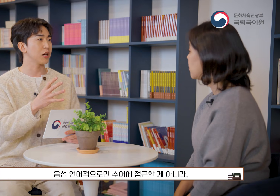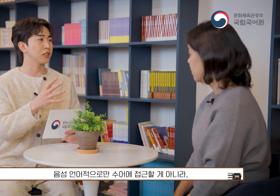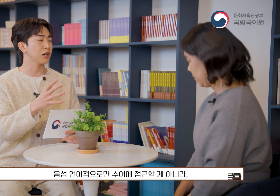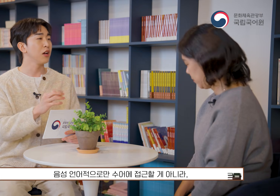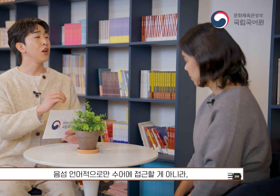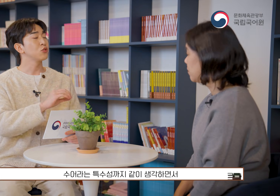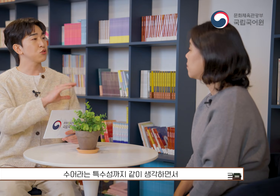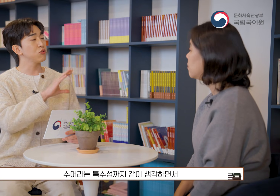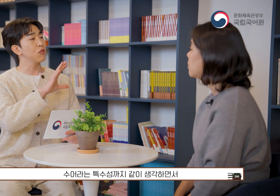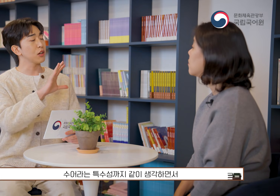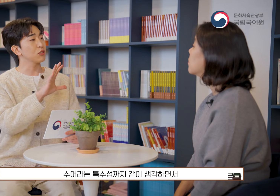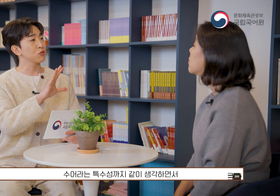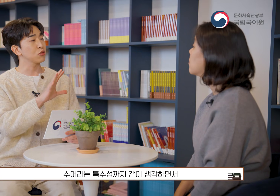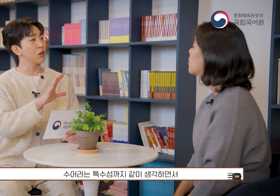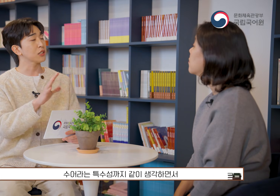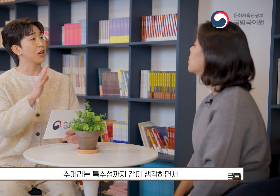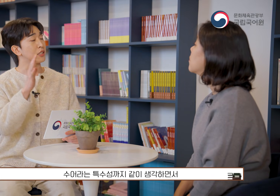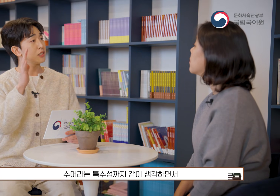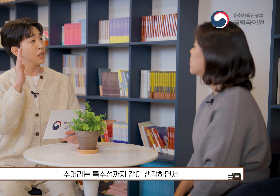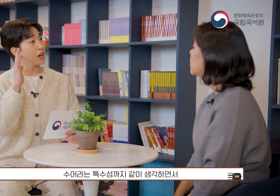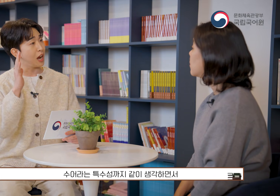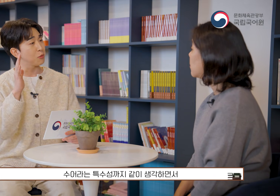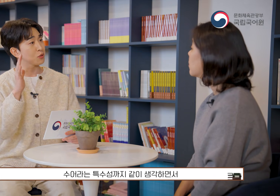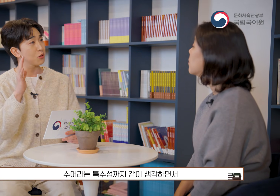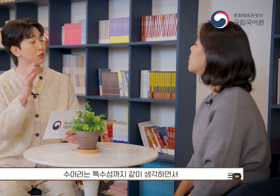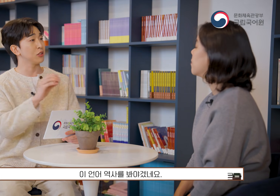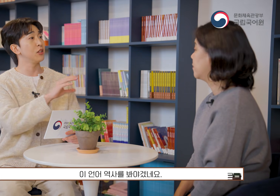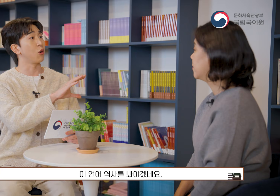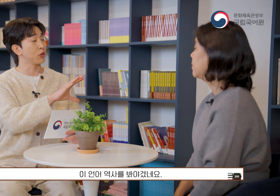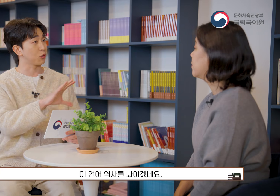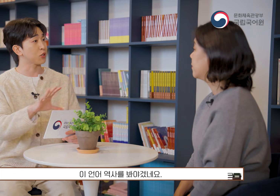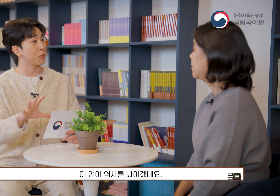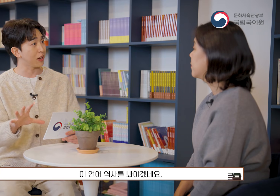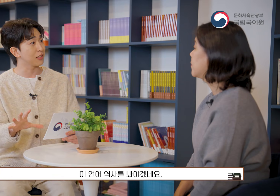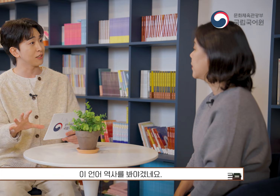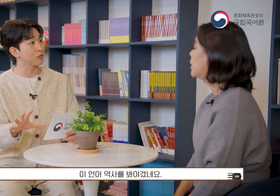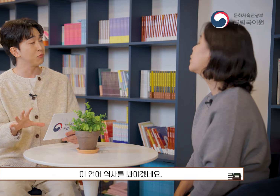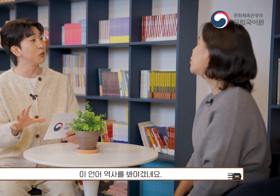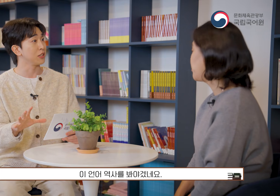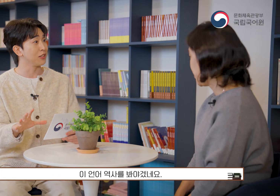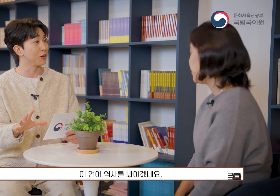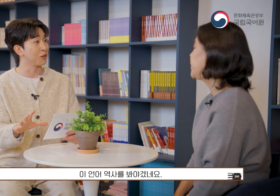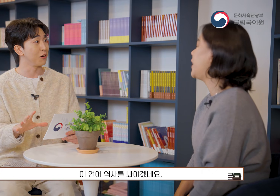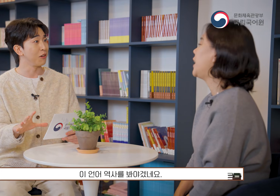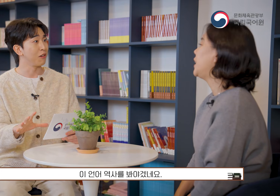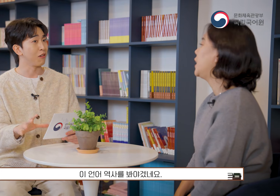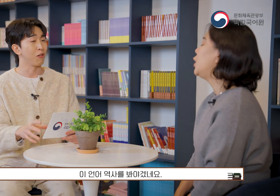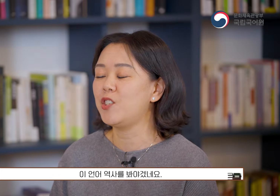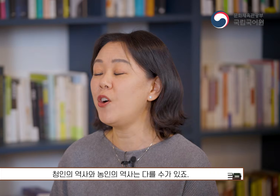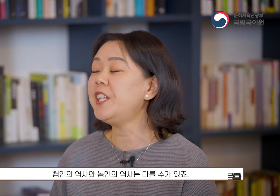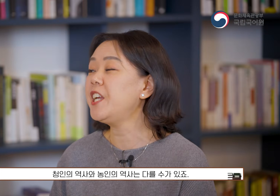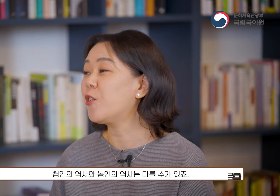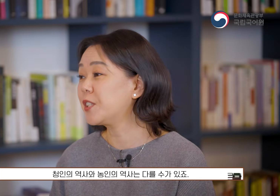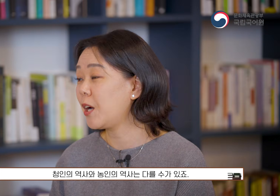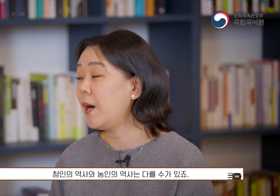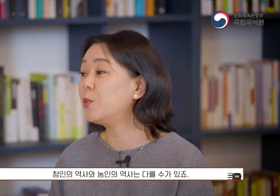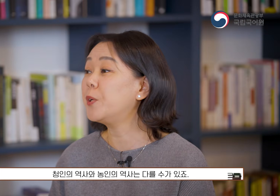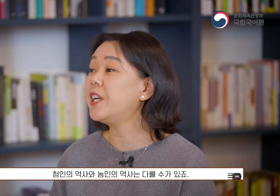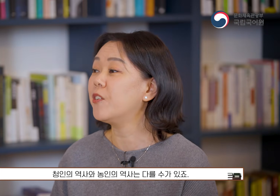아니라 수어라는 특수성까지 같이 생각하면서 이 언어 역사를 봐야 되는 게 분명히 그럼요. 있네요. 네. 청인의 역사와 농인의